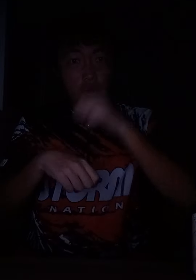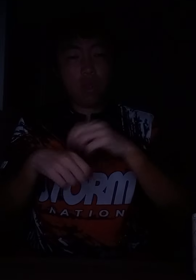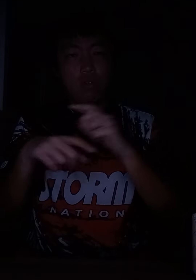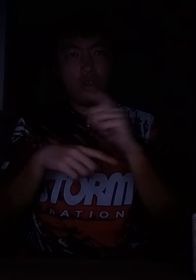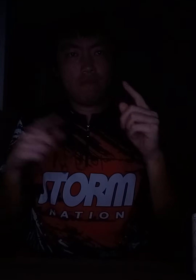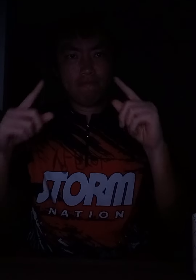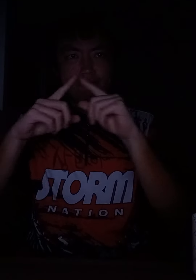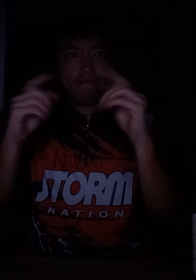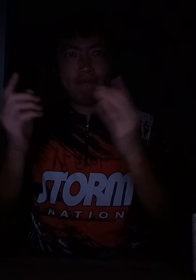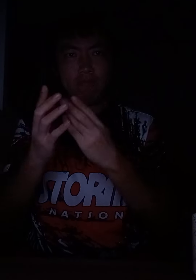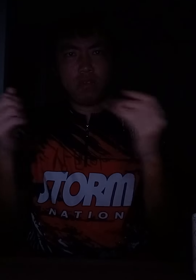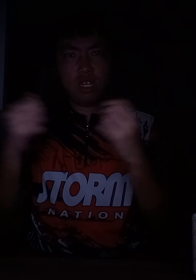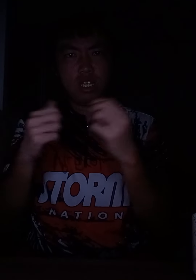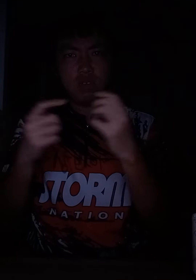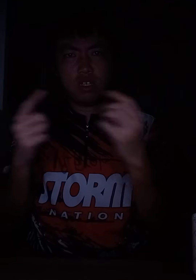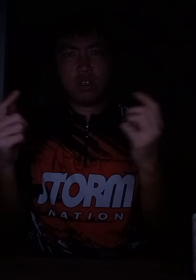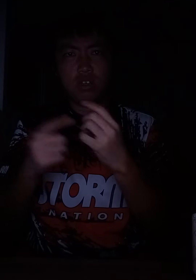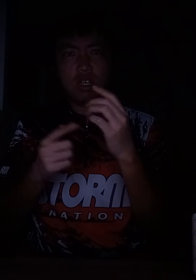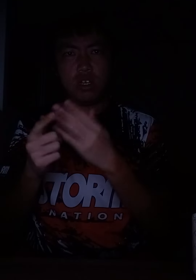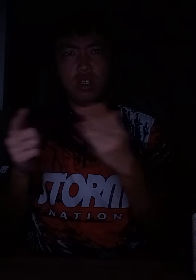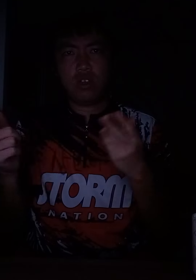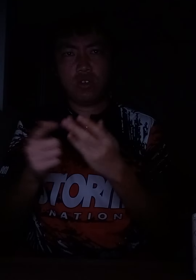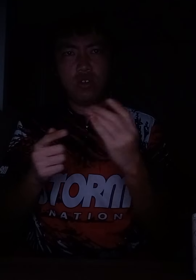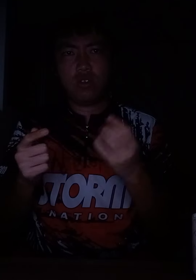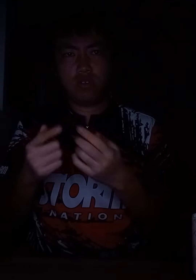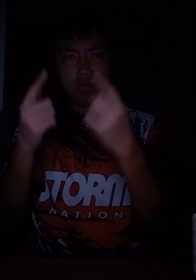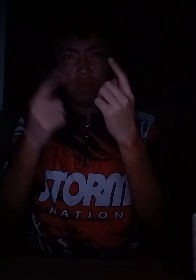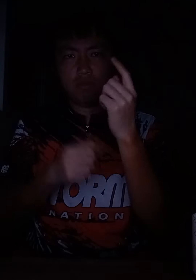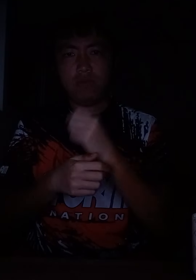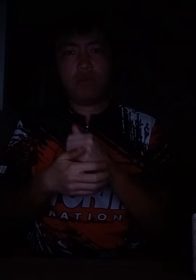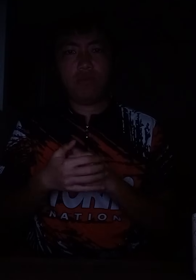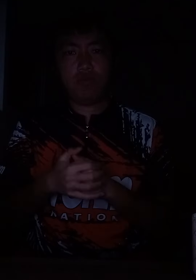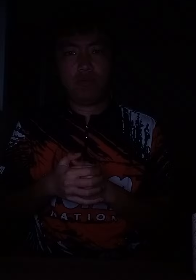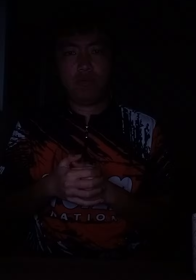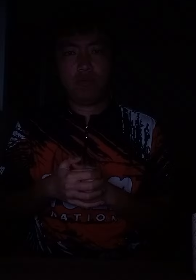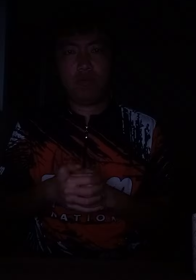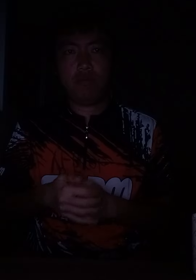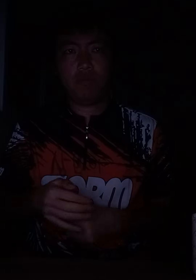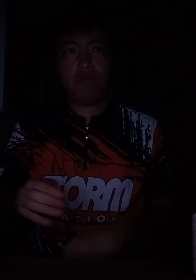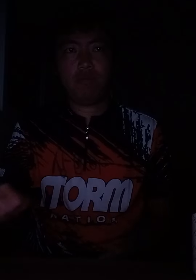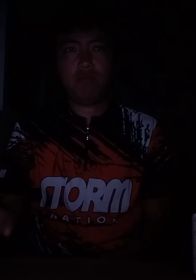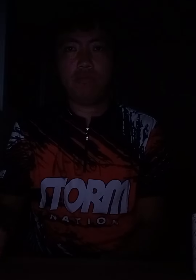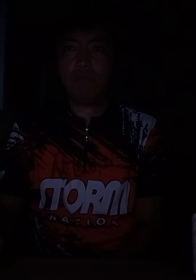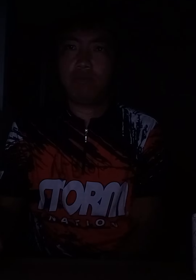와중에도 폭행이나 시비 사건은 갈수록 늘고 있습니다. YTN 김경수입니다.